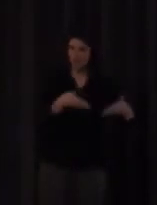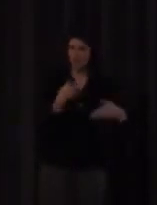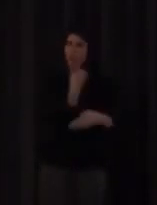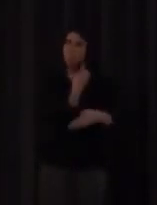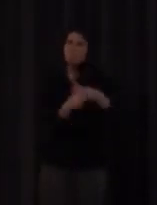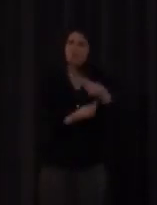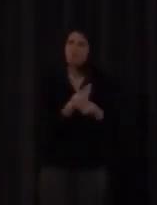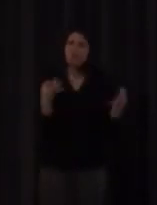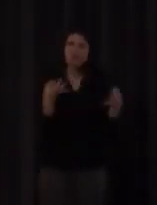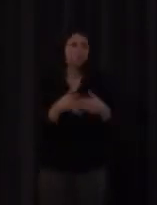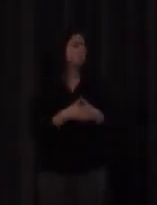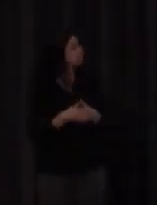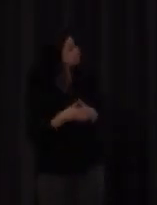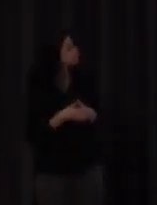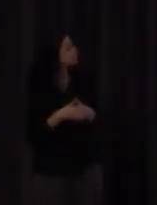de